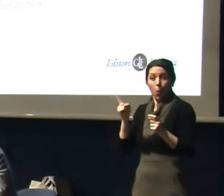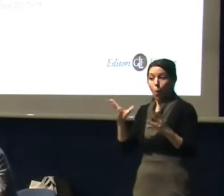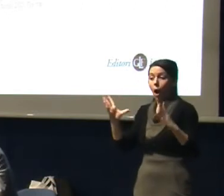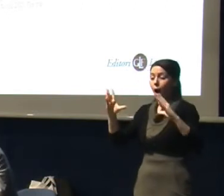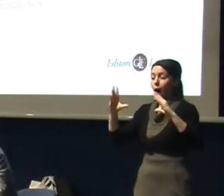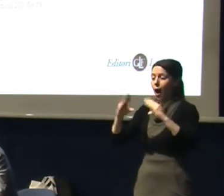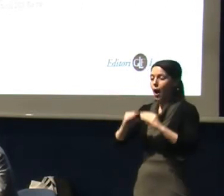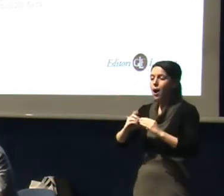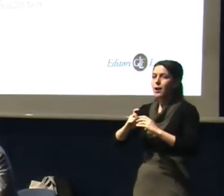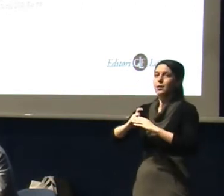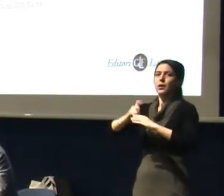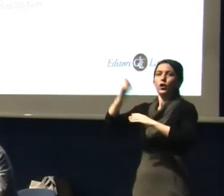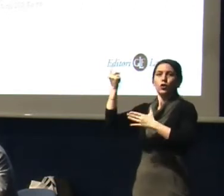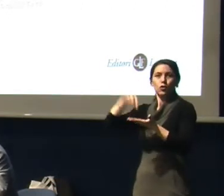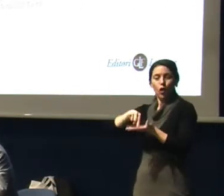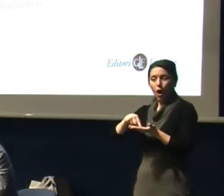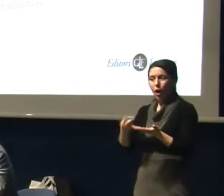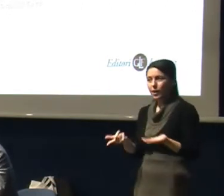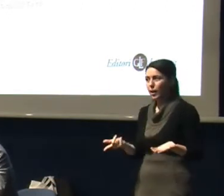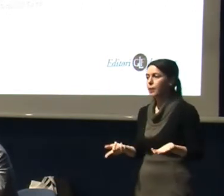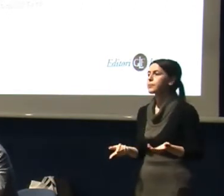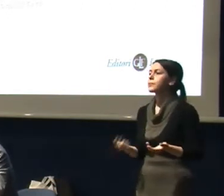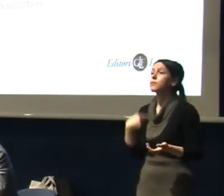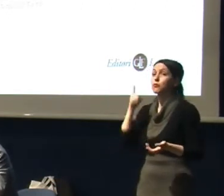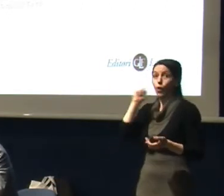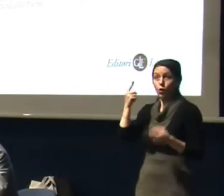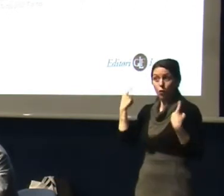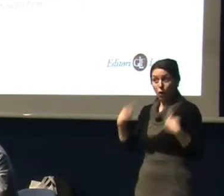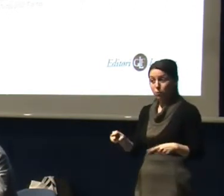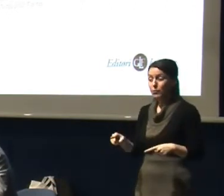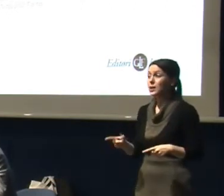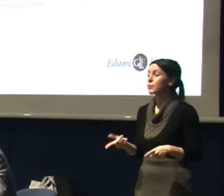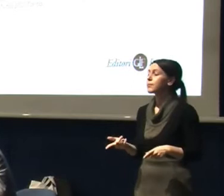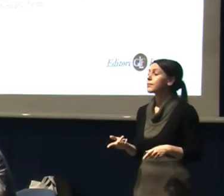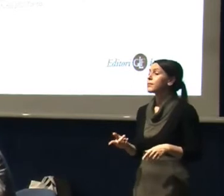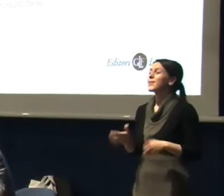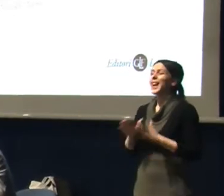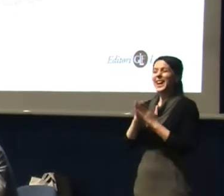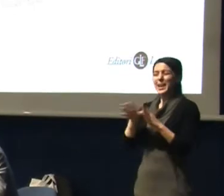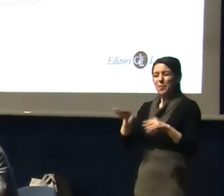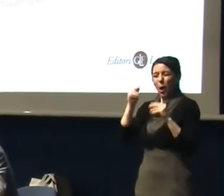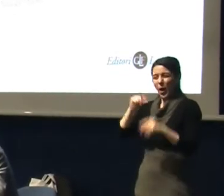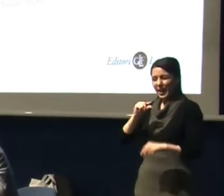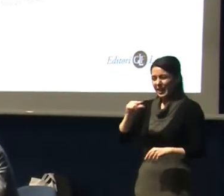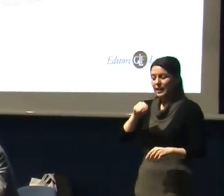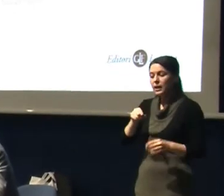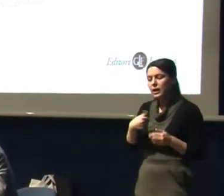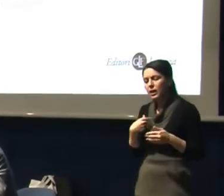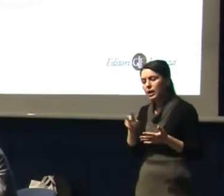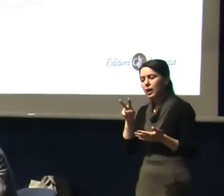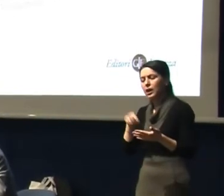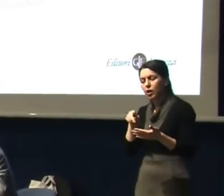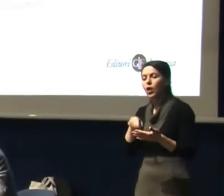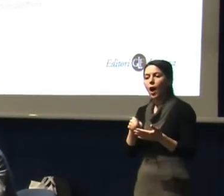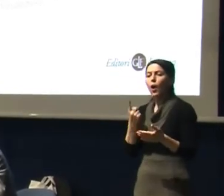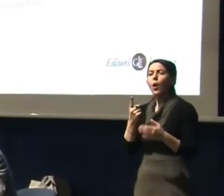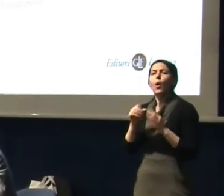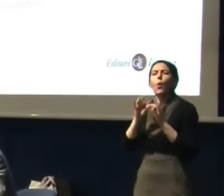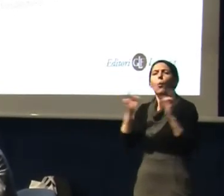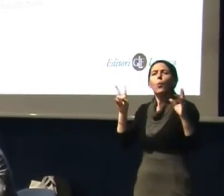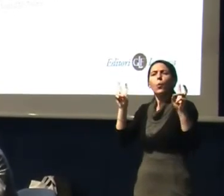sei così all inizio del libro l'autore però ha scelto di mettere una citazione